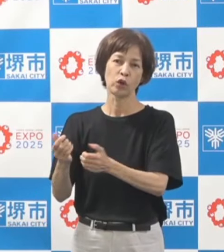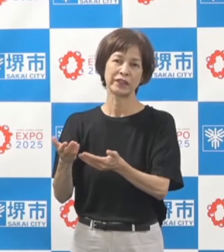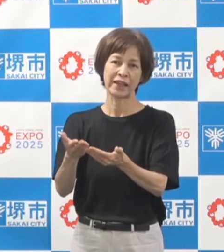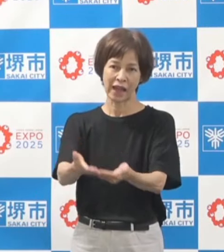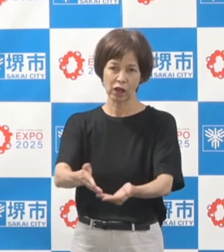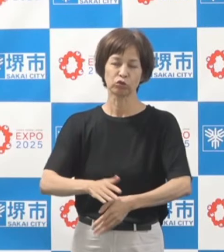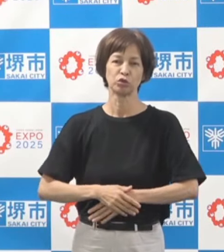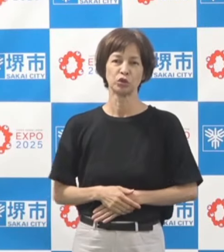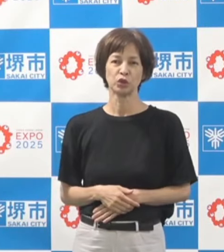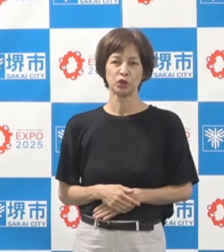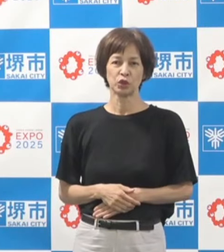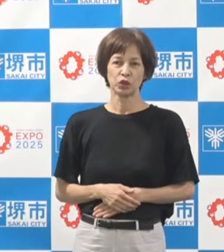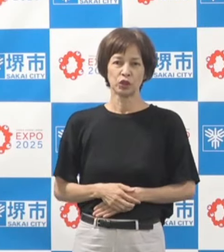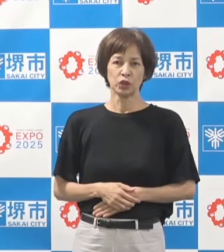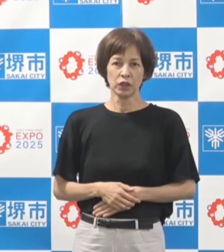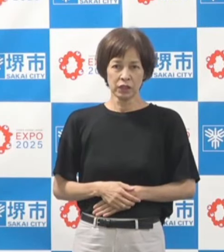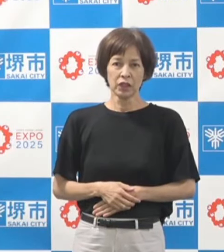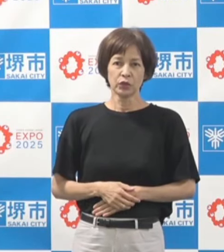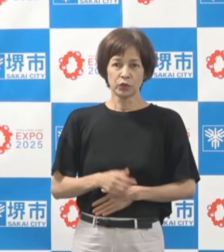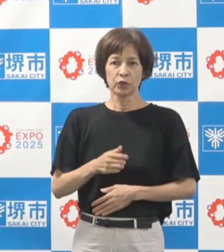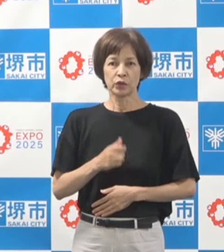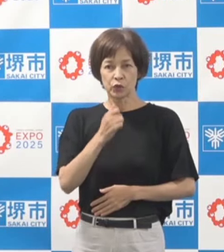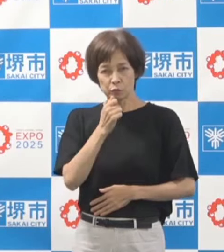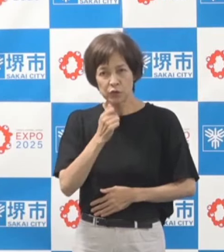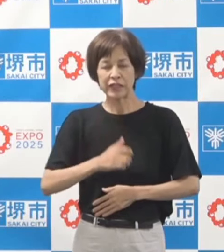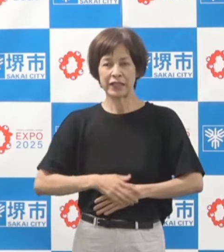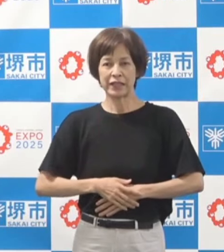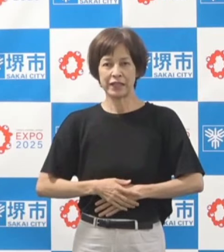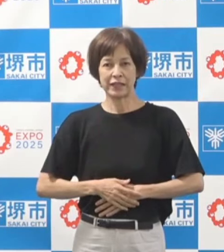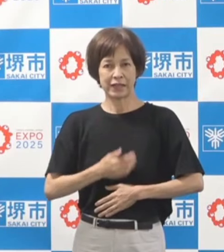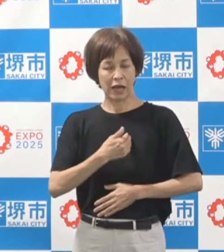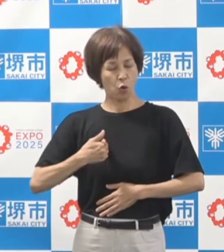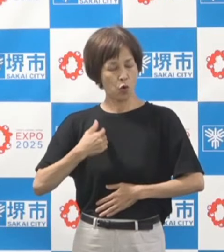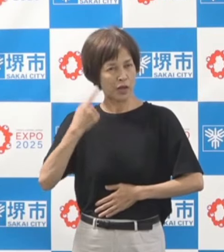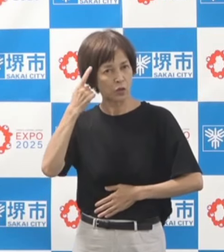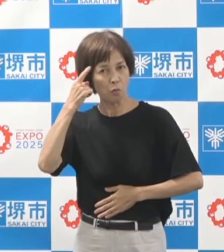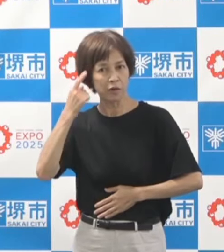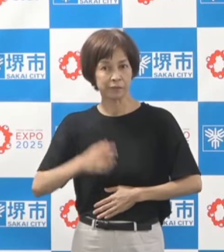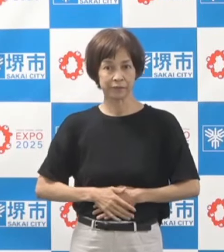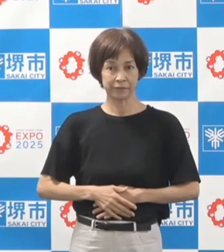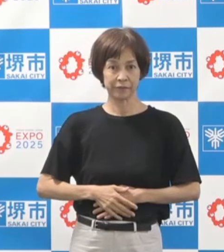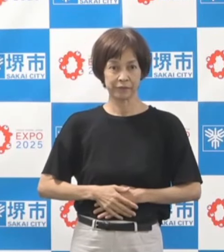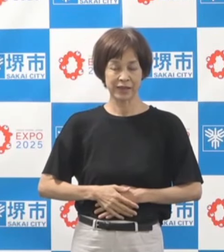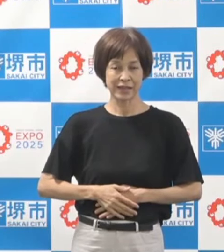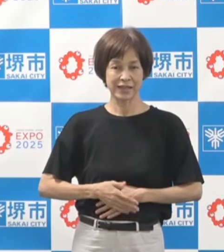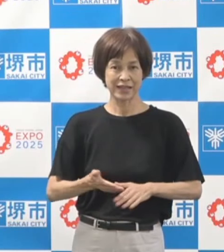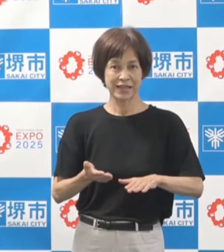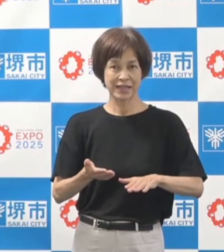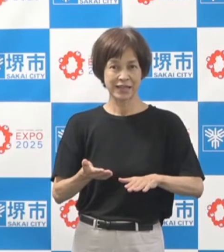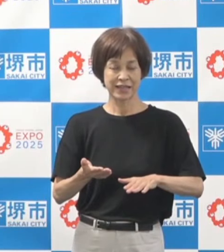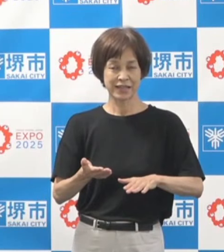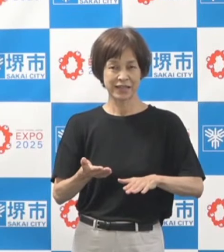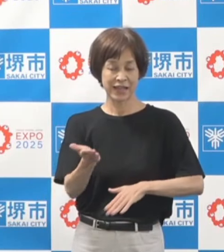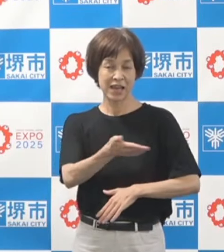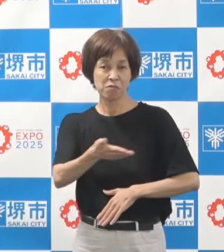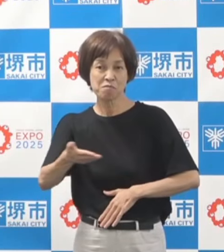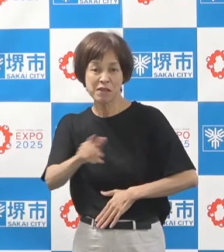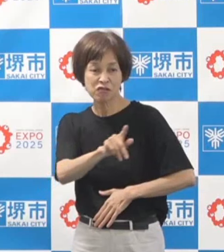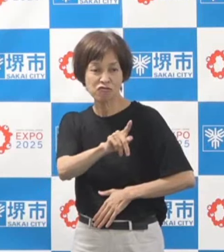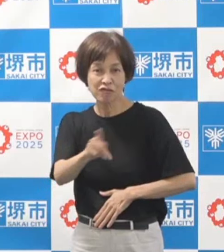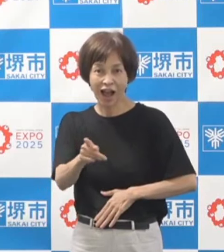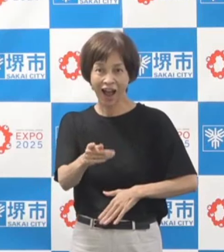、十分に可能だと思っておりますし、もう一つ付け加えるならば、今水ヶ池公園、深谷駅周辺にある水ヶ池公園でも今